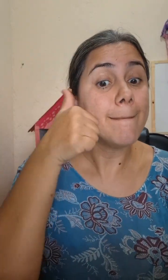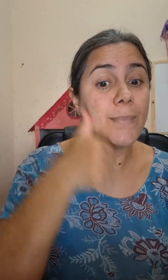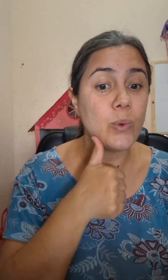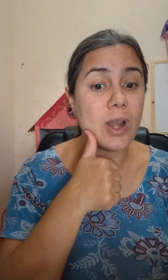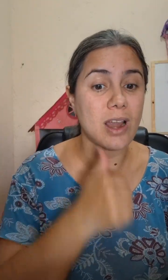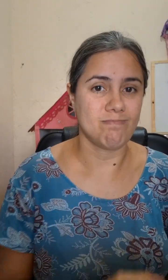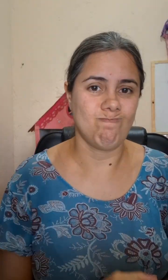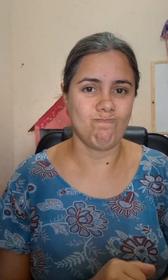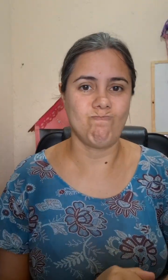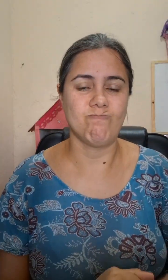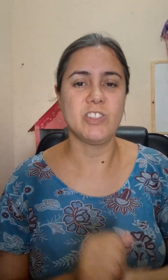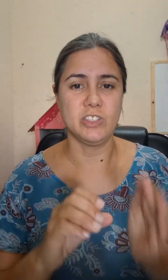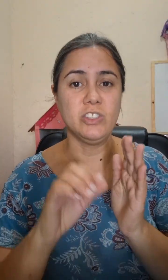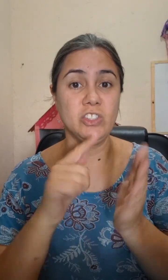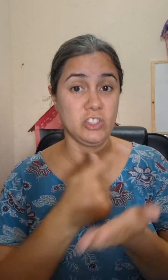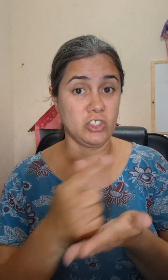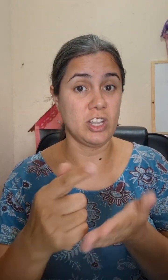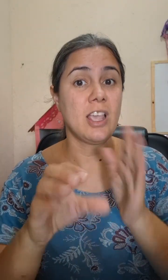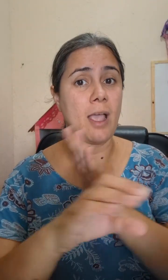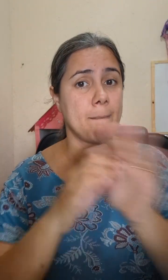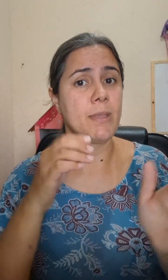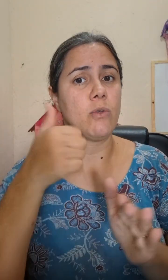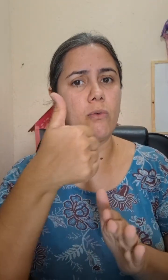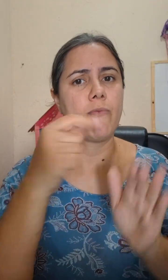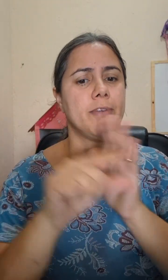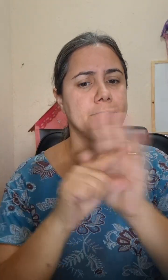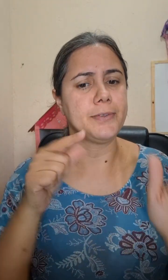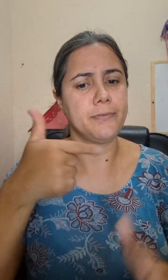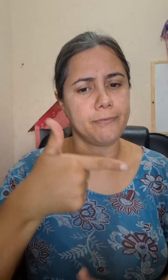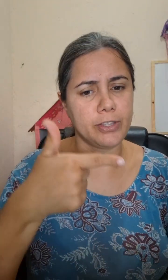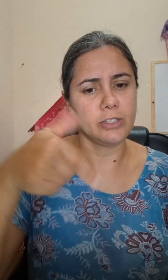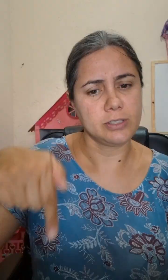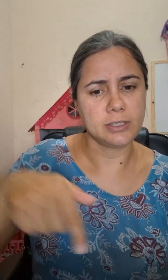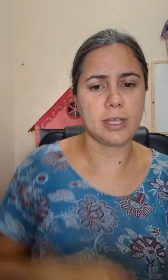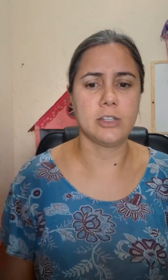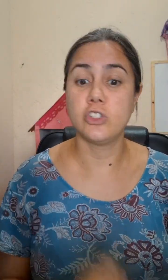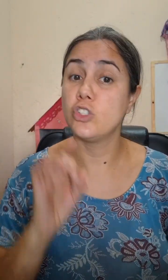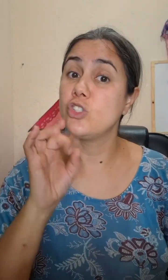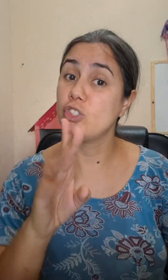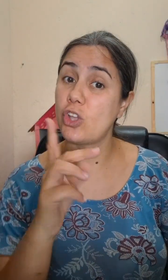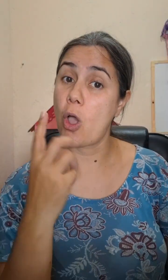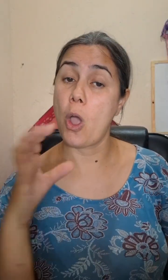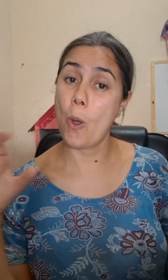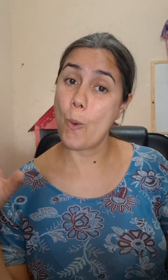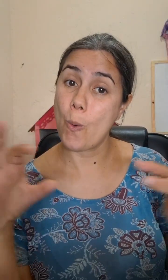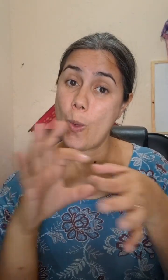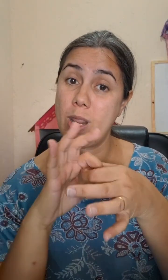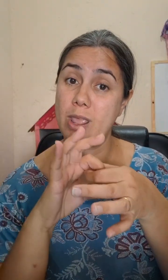só por meio dessa união que é possível cumprir os decretos